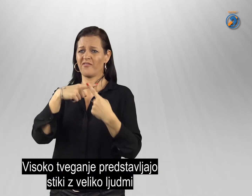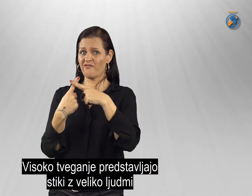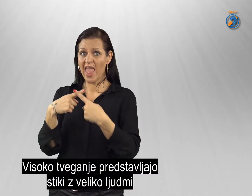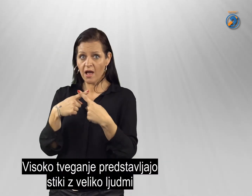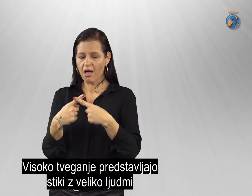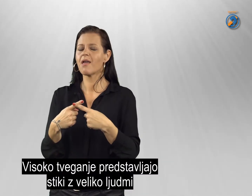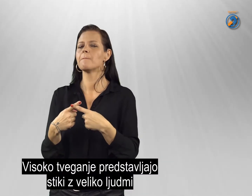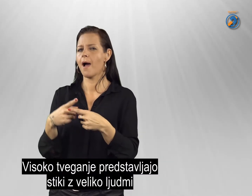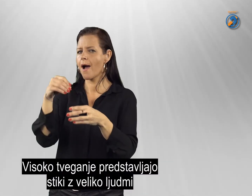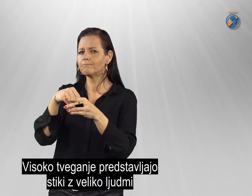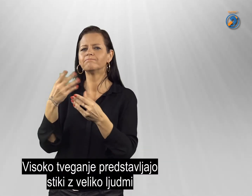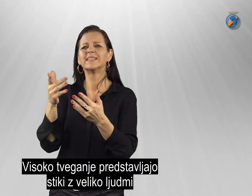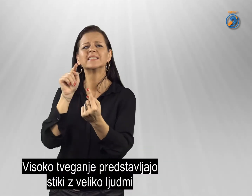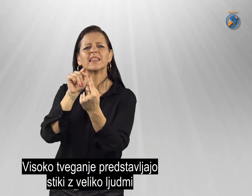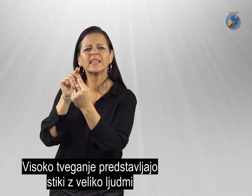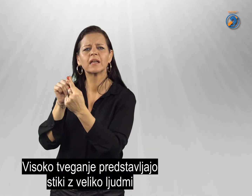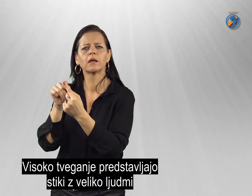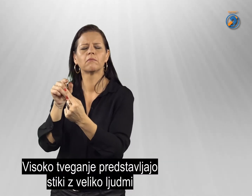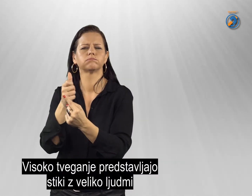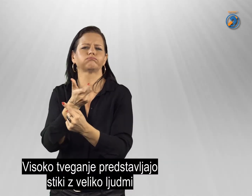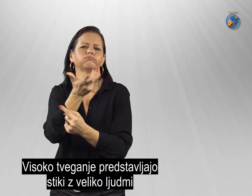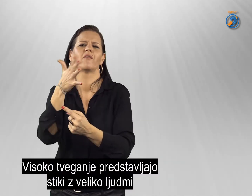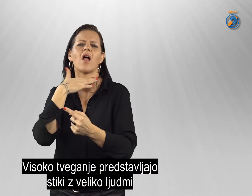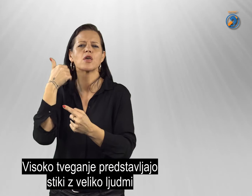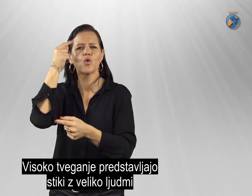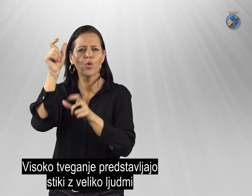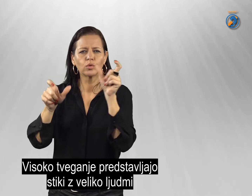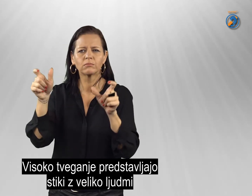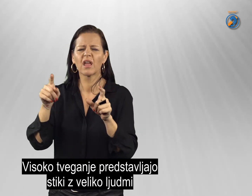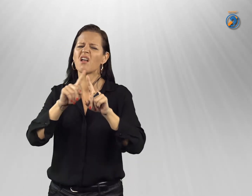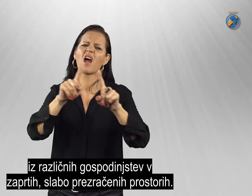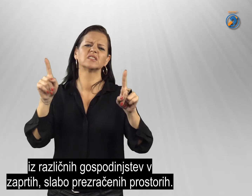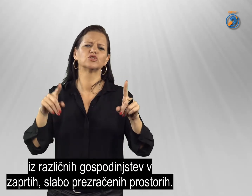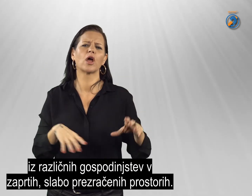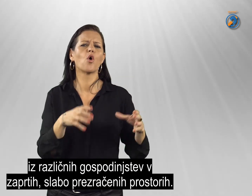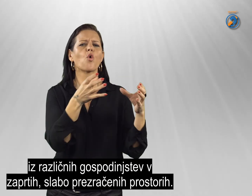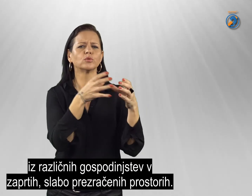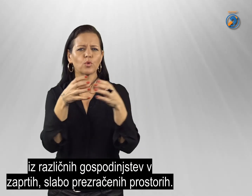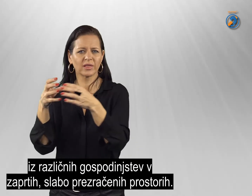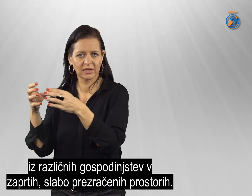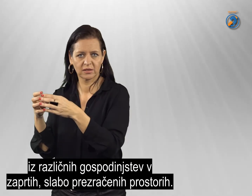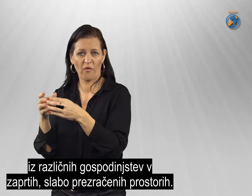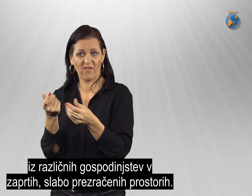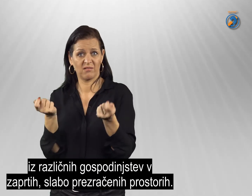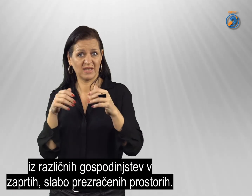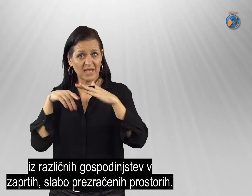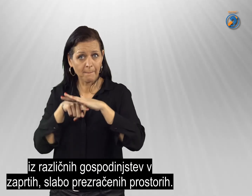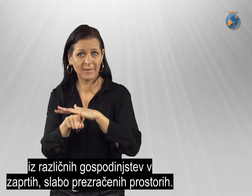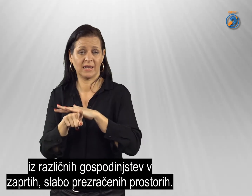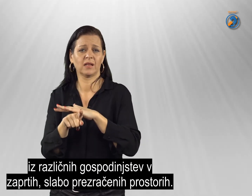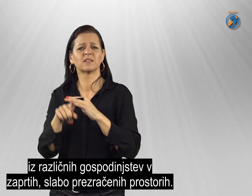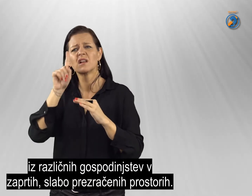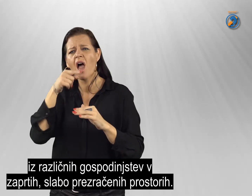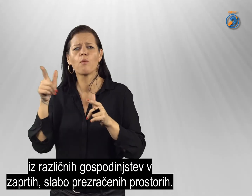Visoko tveganje predstavljajo stiki z veliko ljudmi iz različnih gospodinjstev v zaprtih, slabo prezračenih prostorih.